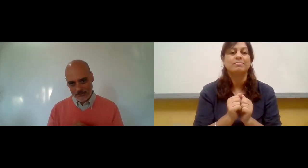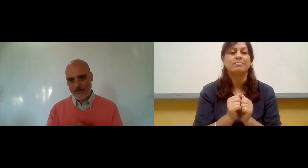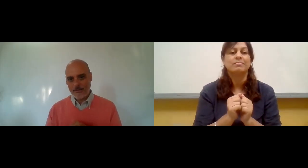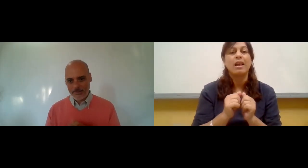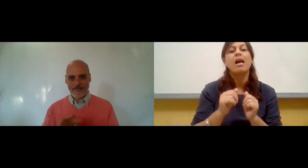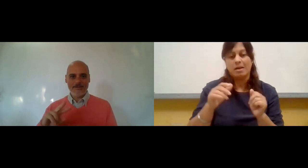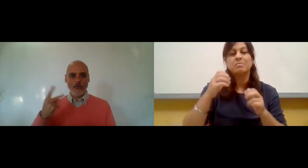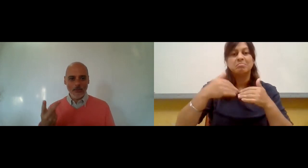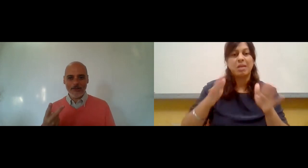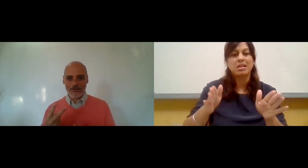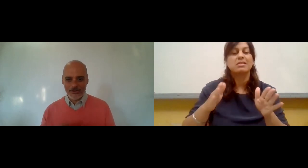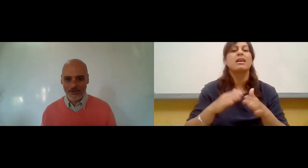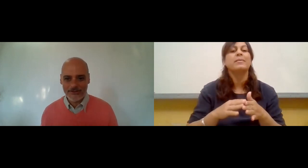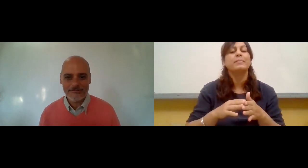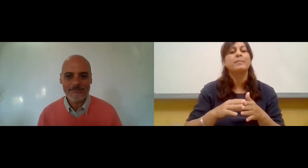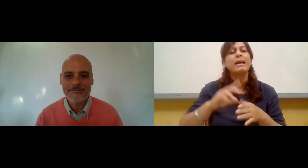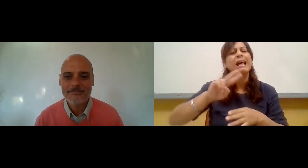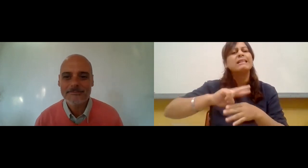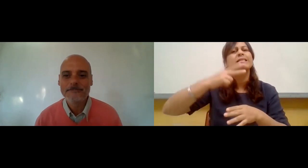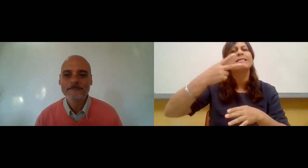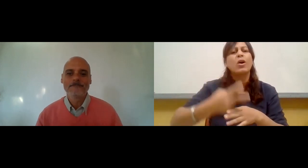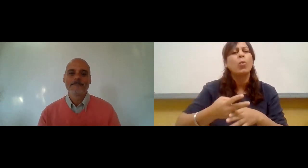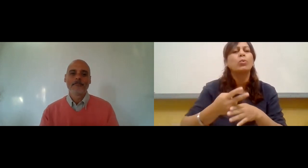¿Empezamos? Bien. Segundo marco teórico